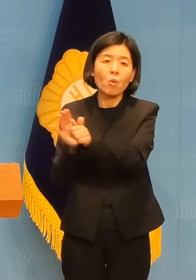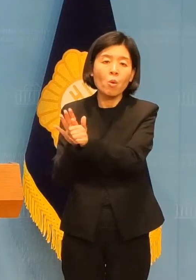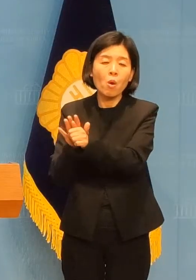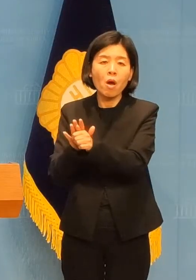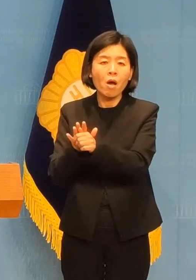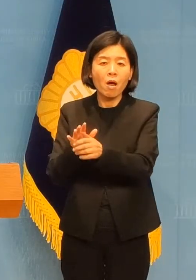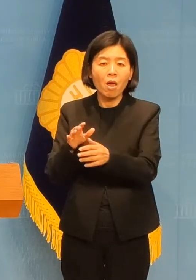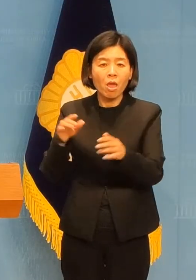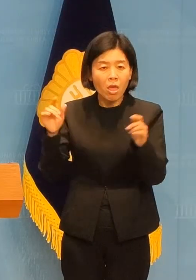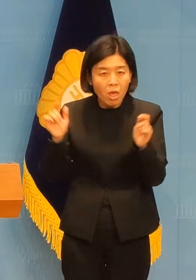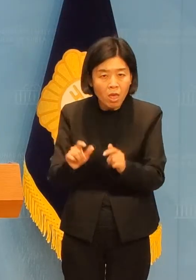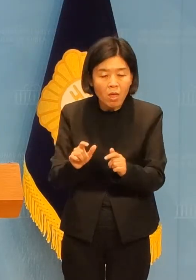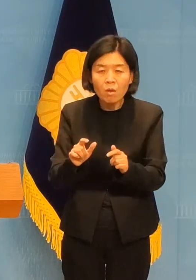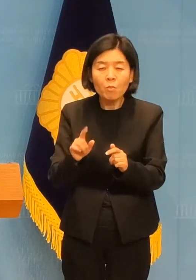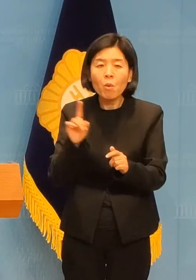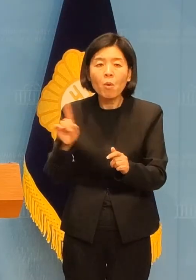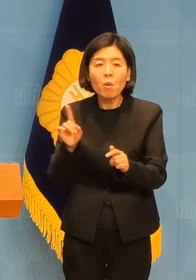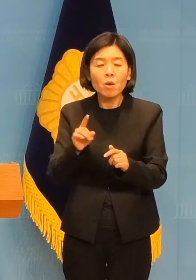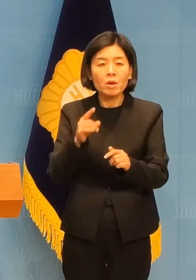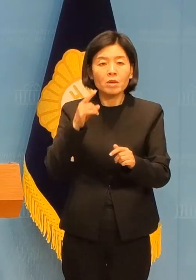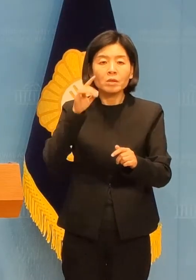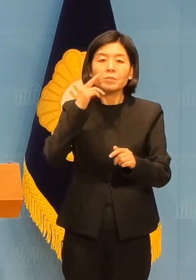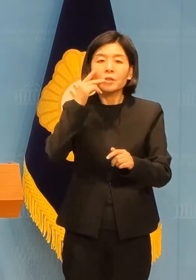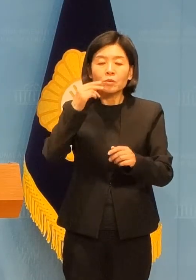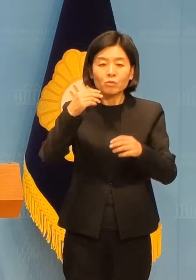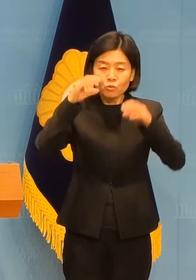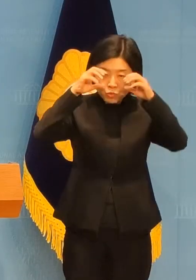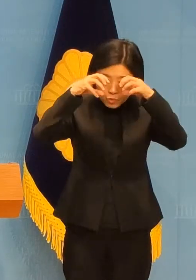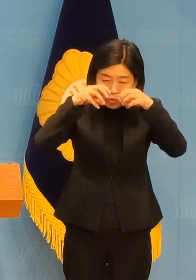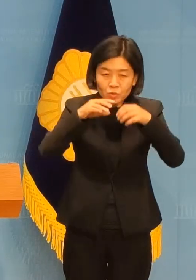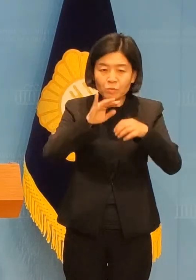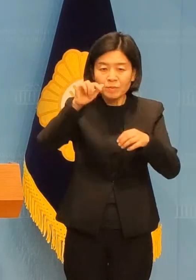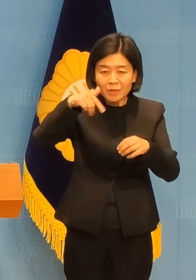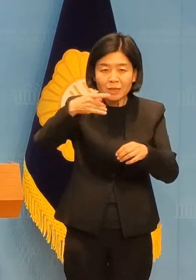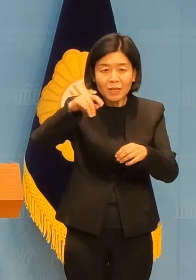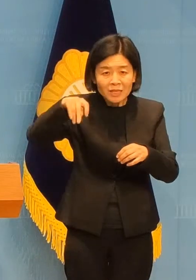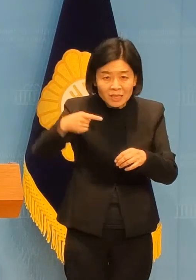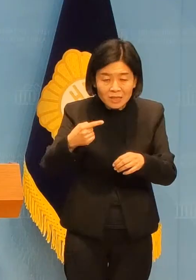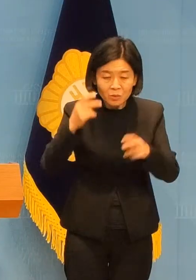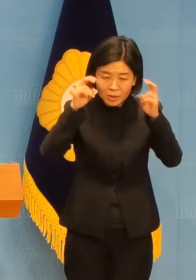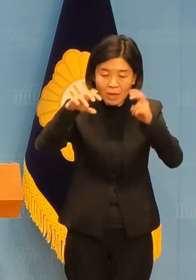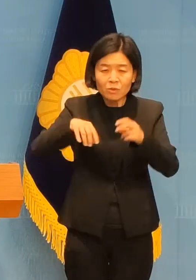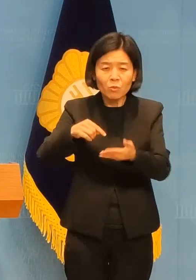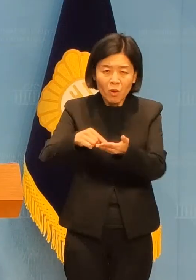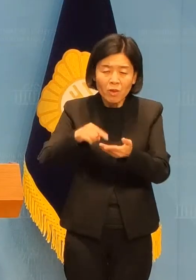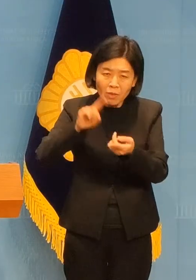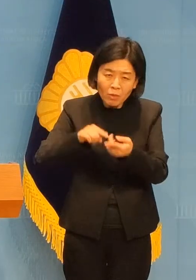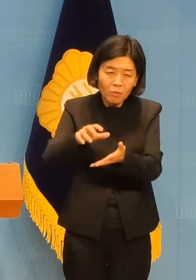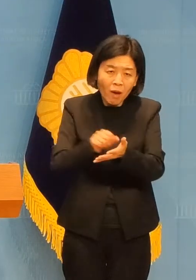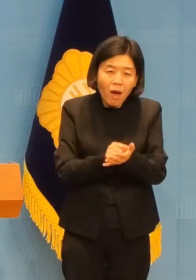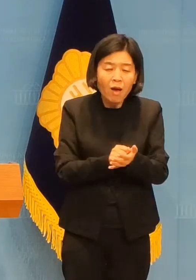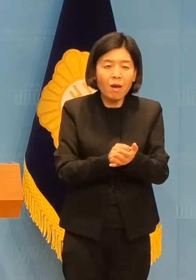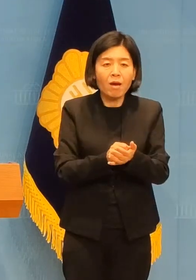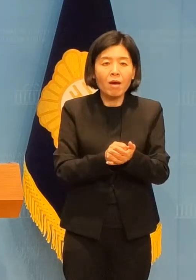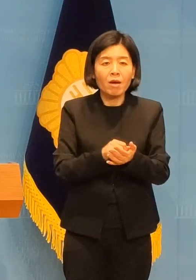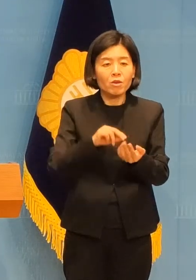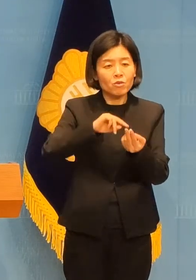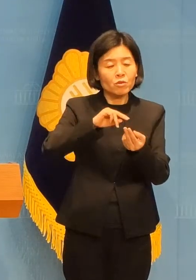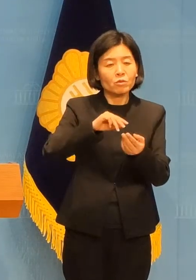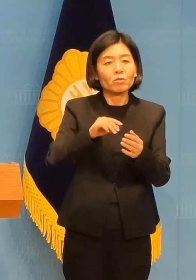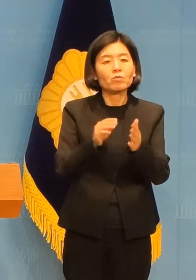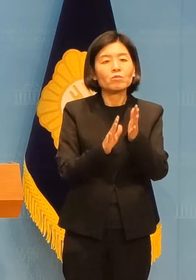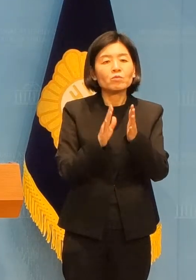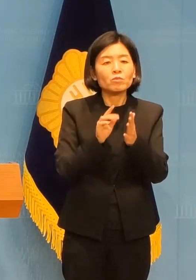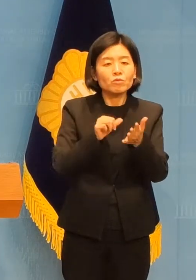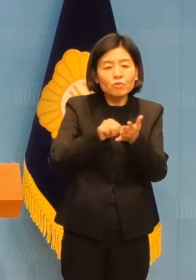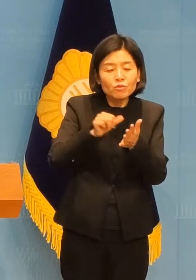등 빅테이크 기업이 요구해온 의제들이 거의 그대로 반영되었습니다. 유전자 변형 농산물 규제 완화, 미국산